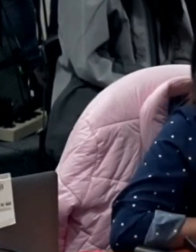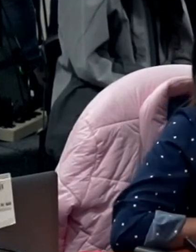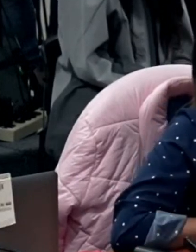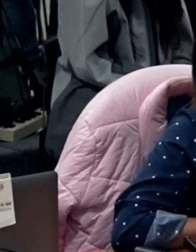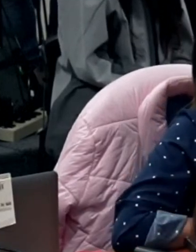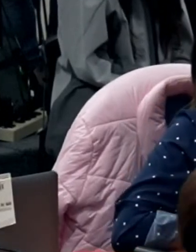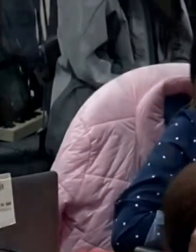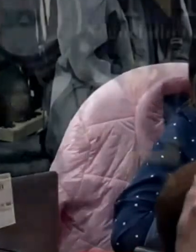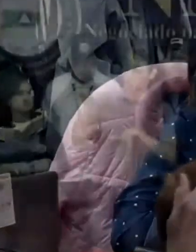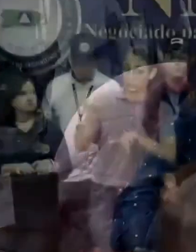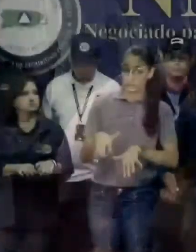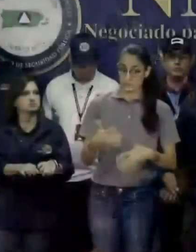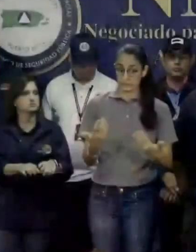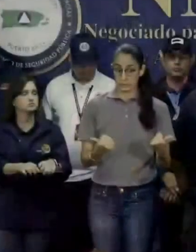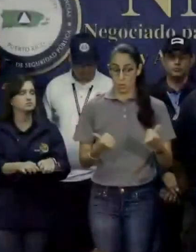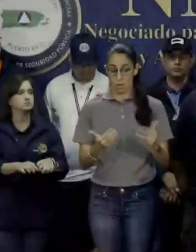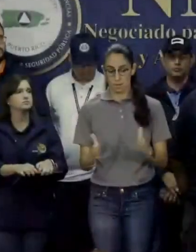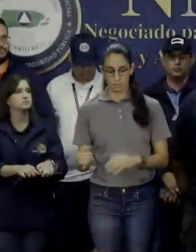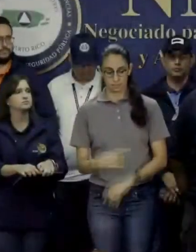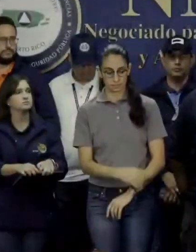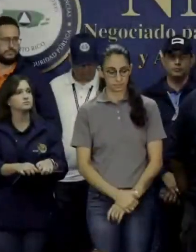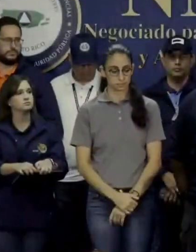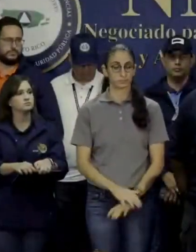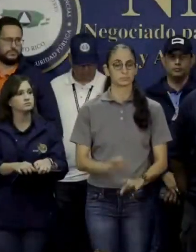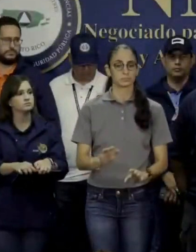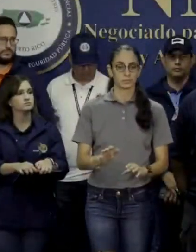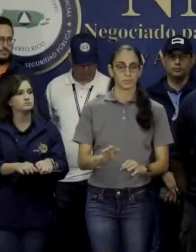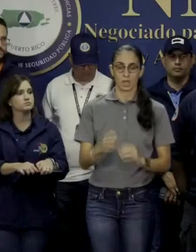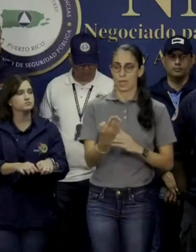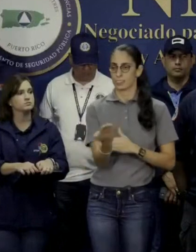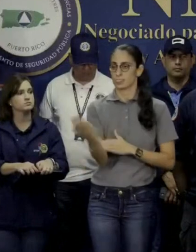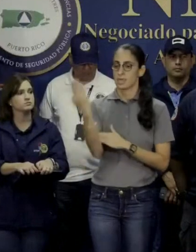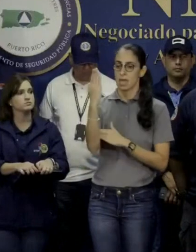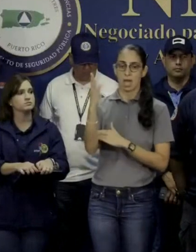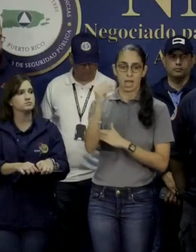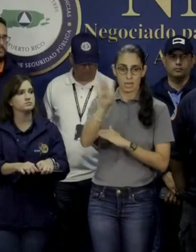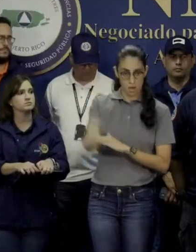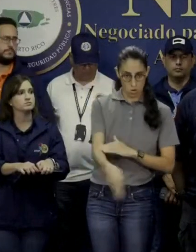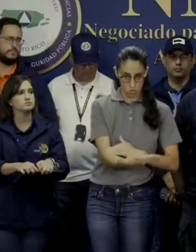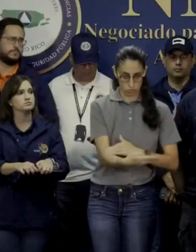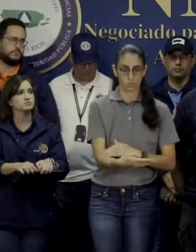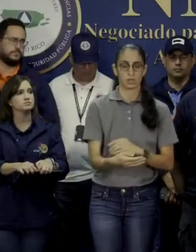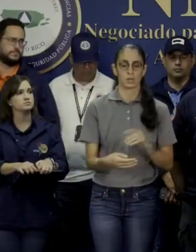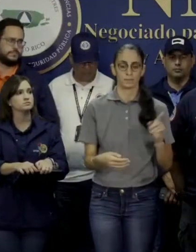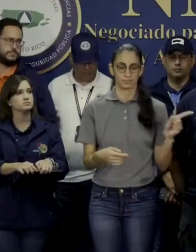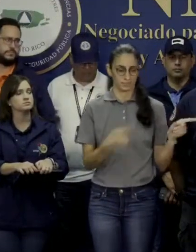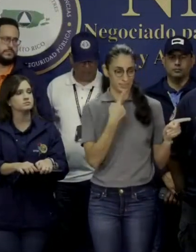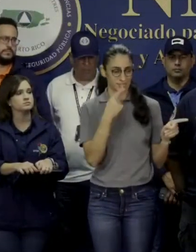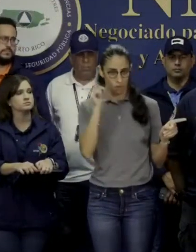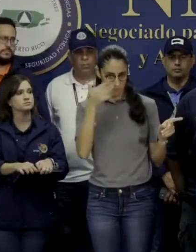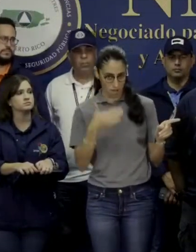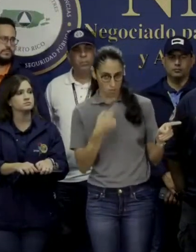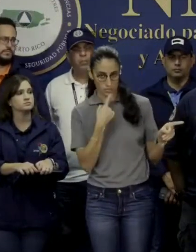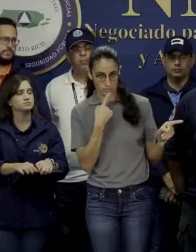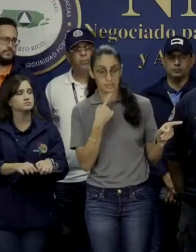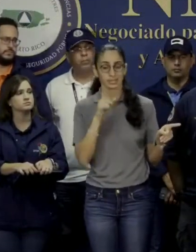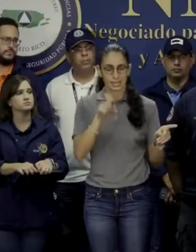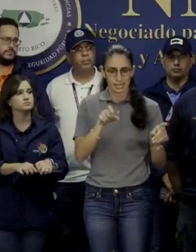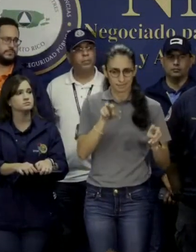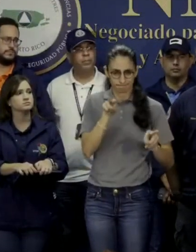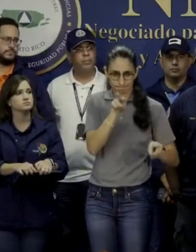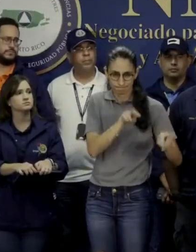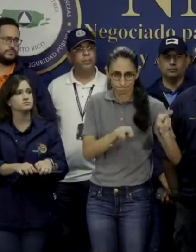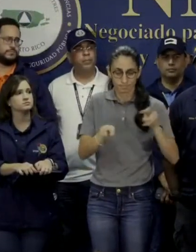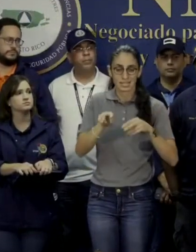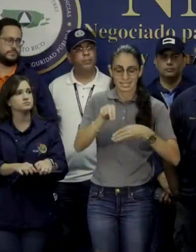todavía continúan los aguaceros? Durante el día y durante la noche, como mencionaba con el gobernador, hay que observar lo que